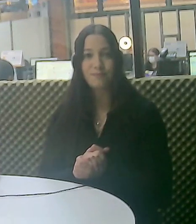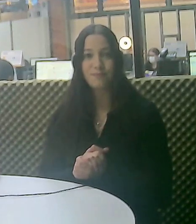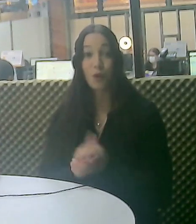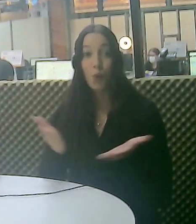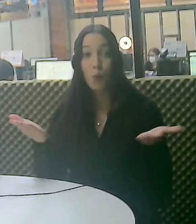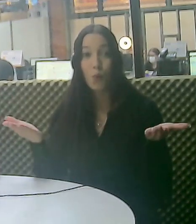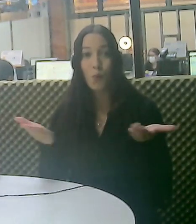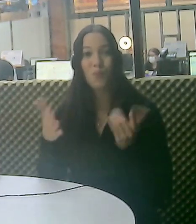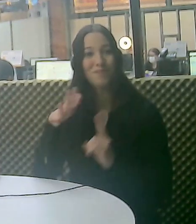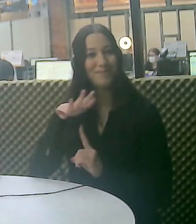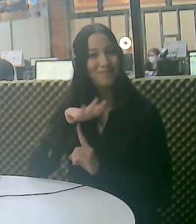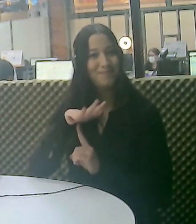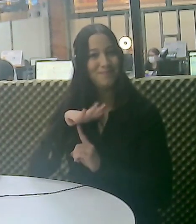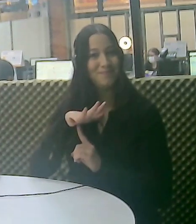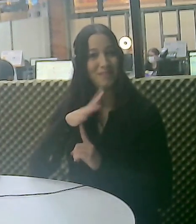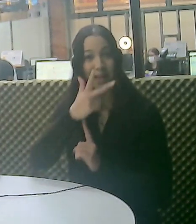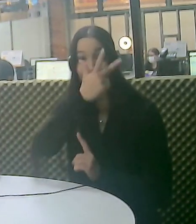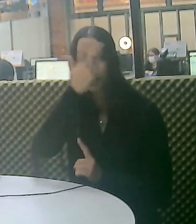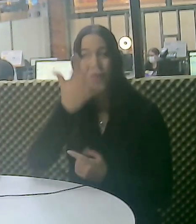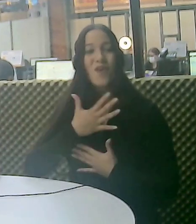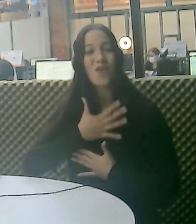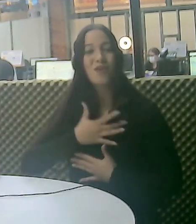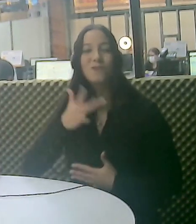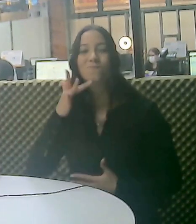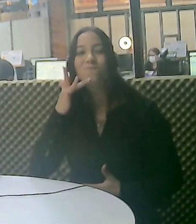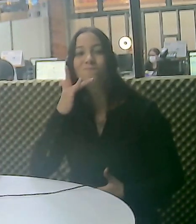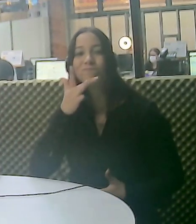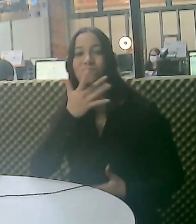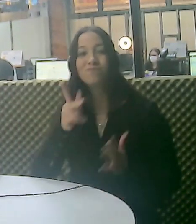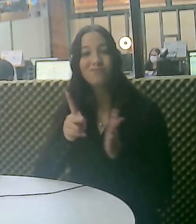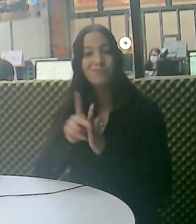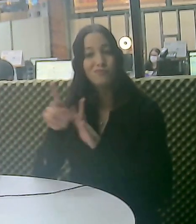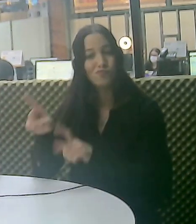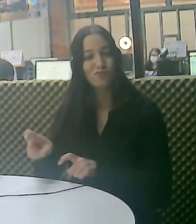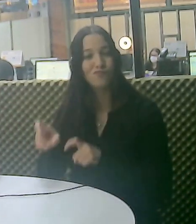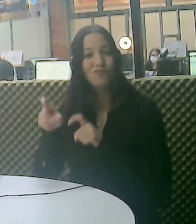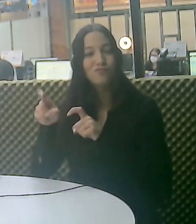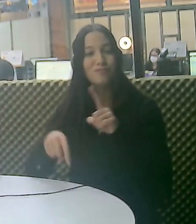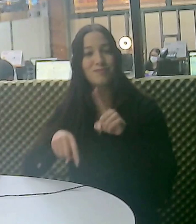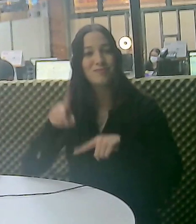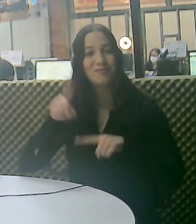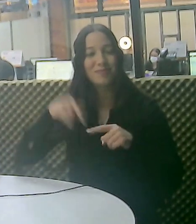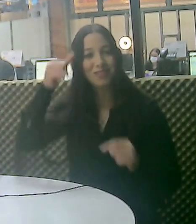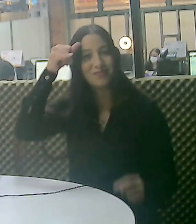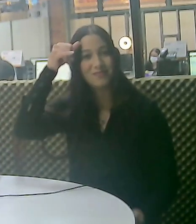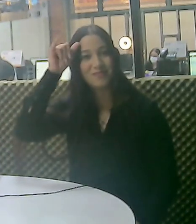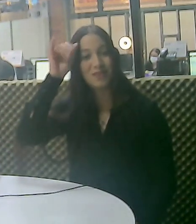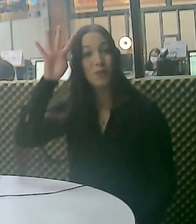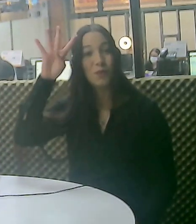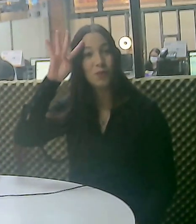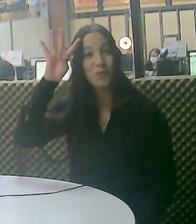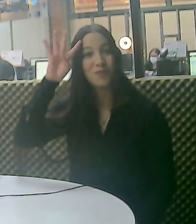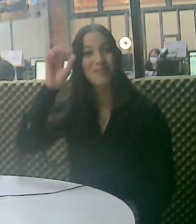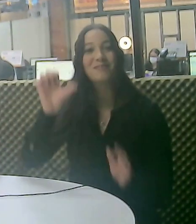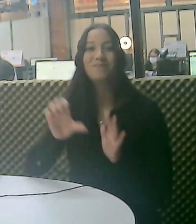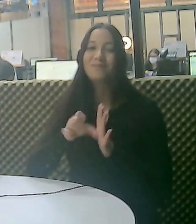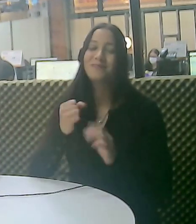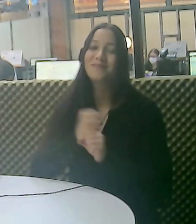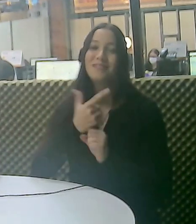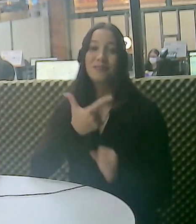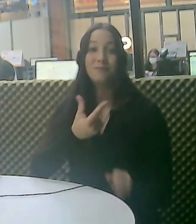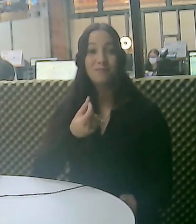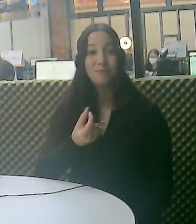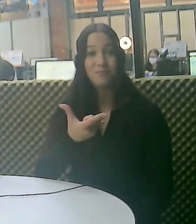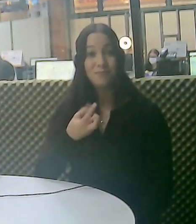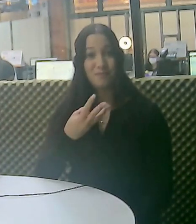Hoje é dia de feira. Para as pessoas que adoram as delícias do campo, a Feira de Produtos Rurais desta quarta-feira, a primeira de